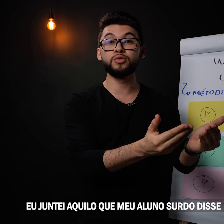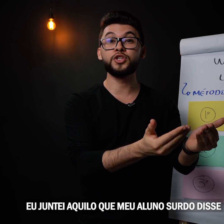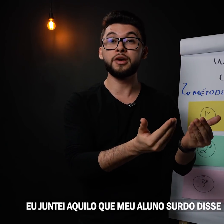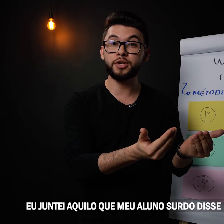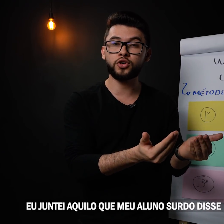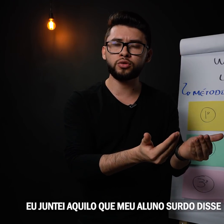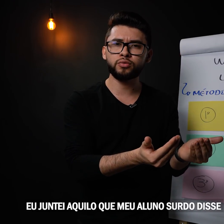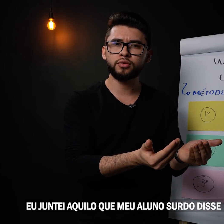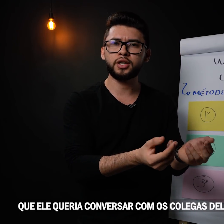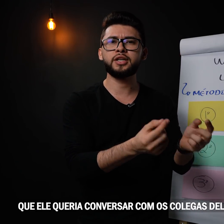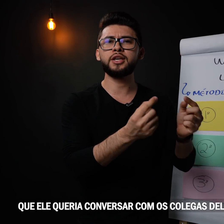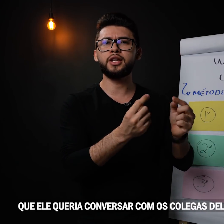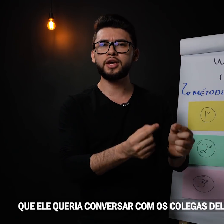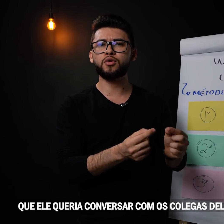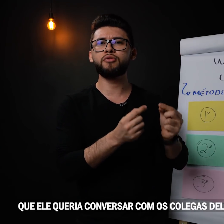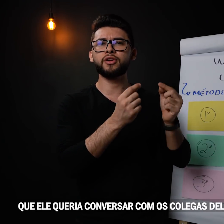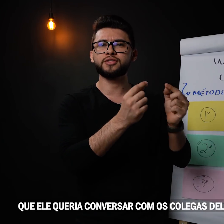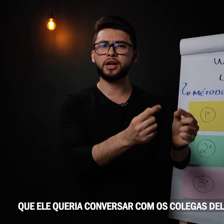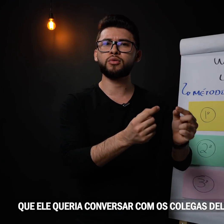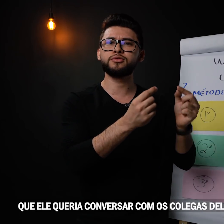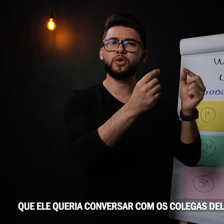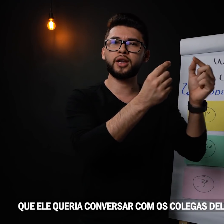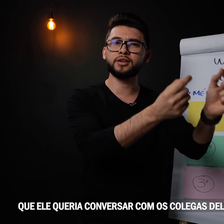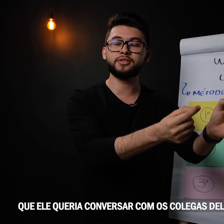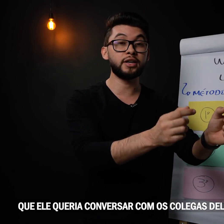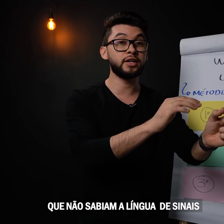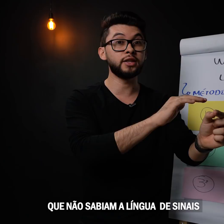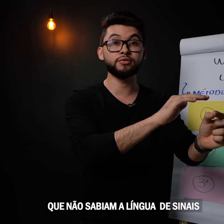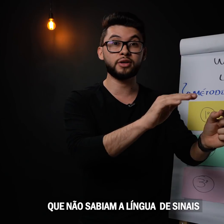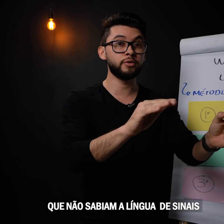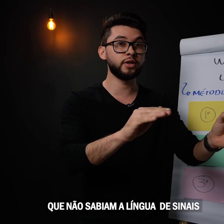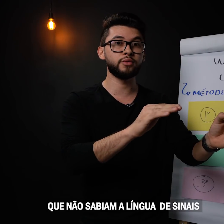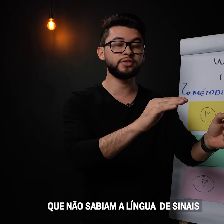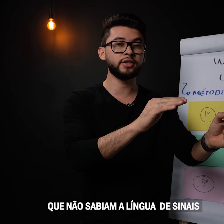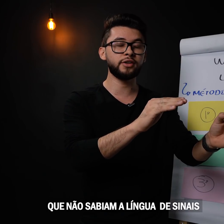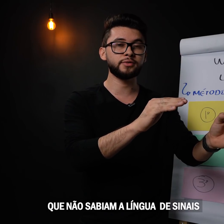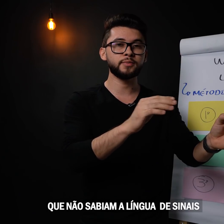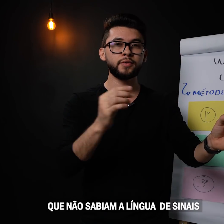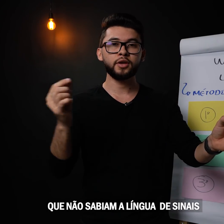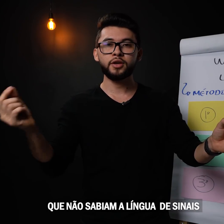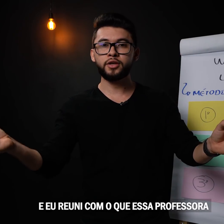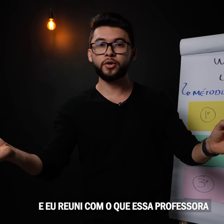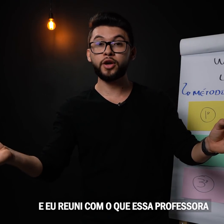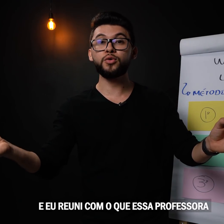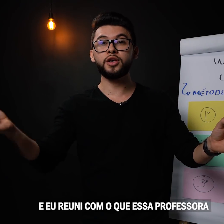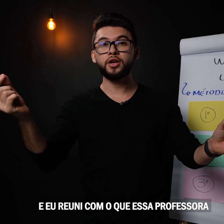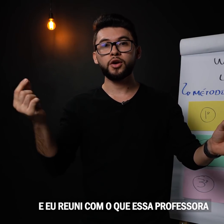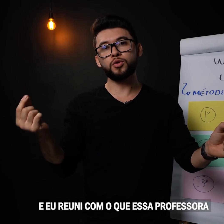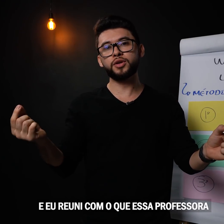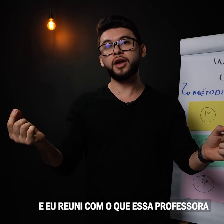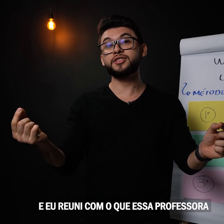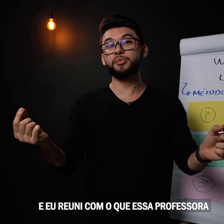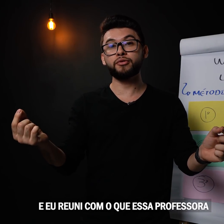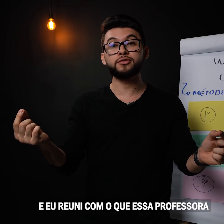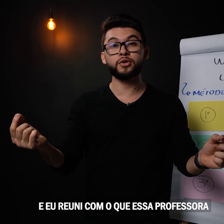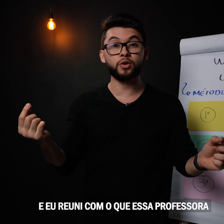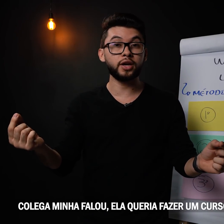tinha me dito, que ele queria conversar com os colegas dele que não sabiam a língua de sinais, E eu reuni com o que essa professora, colega